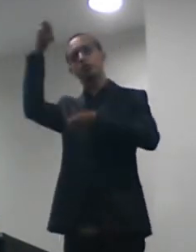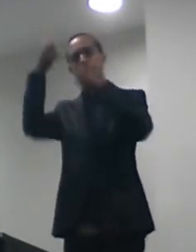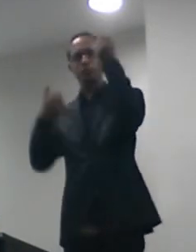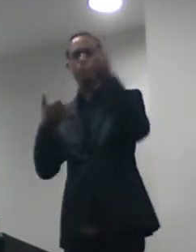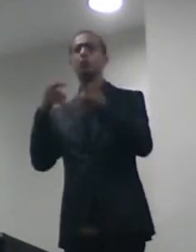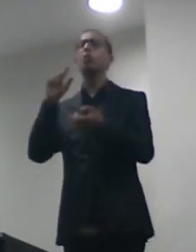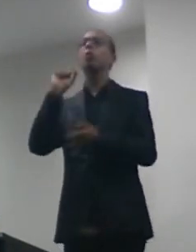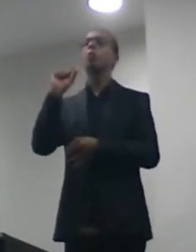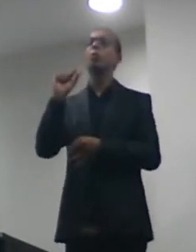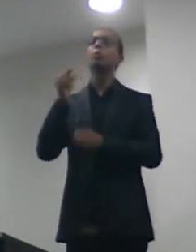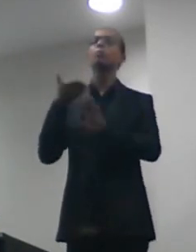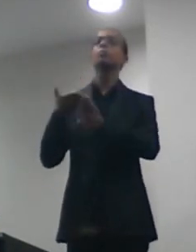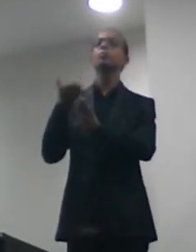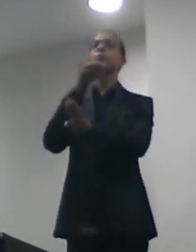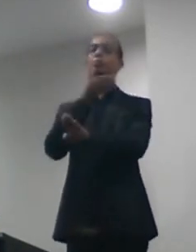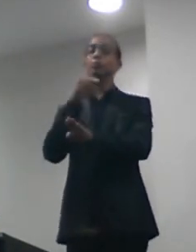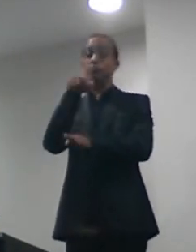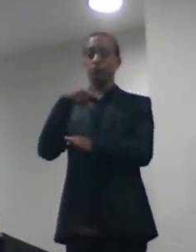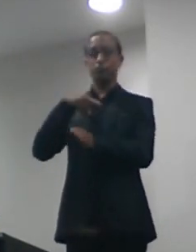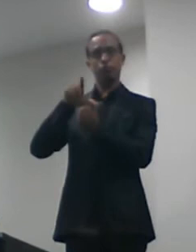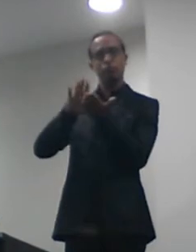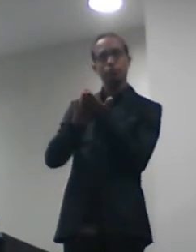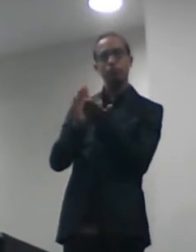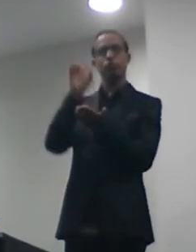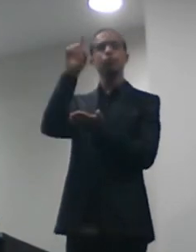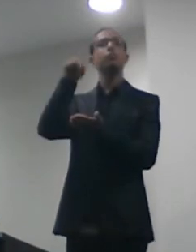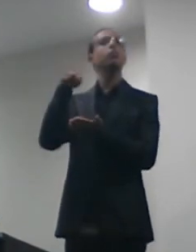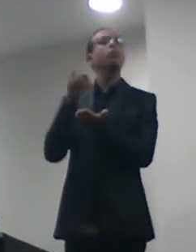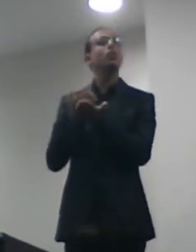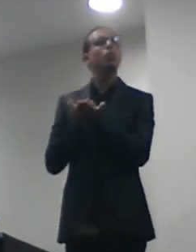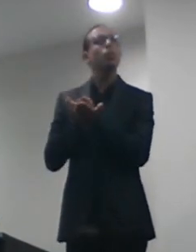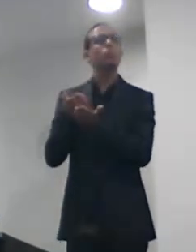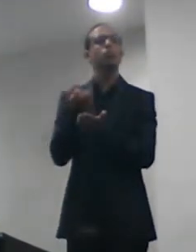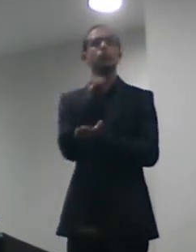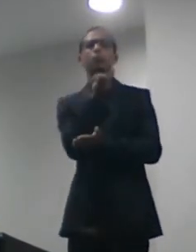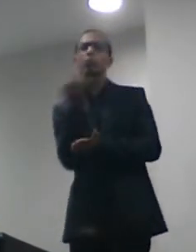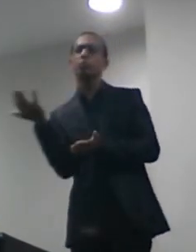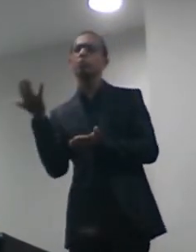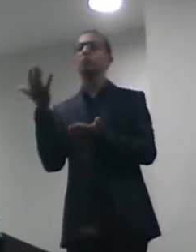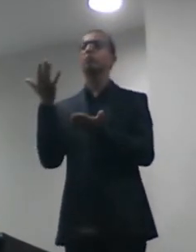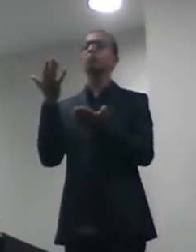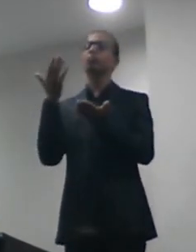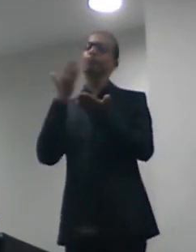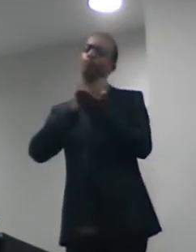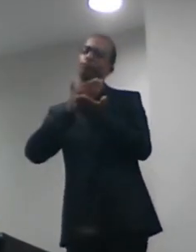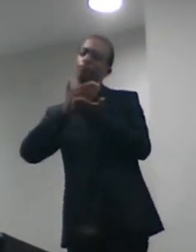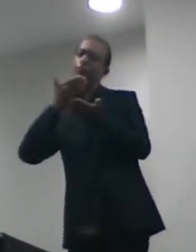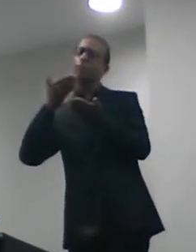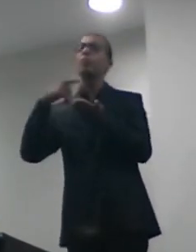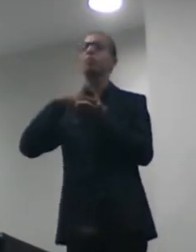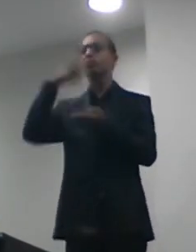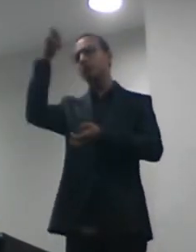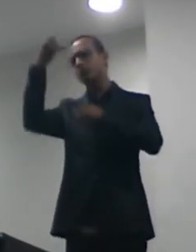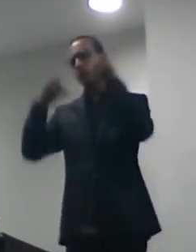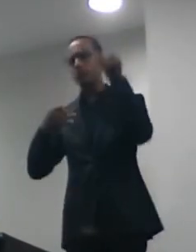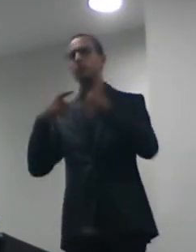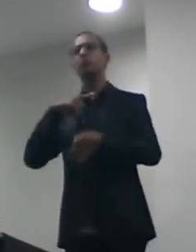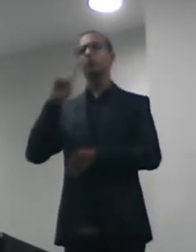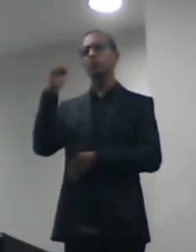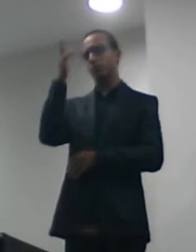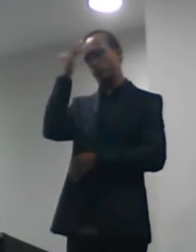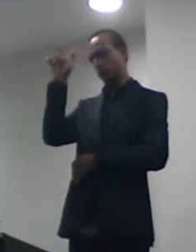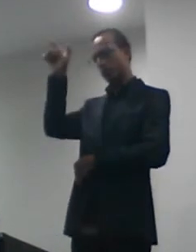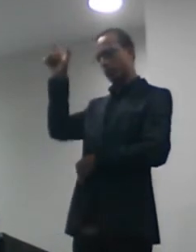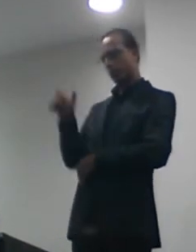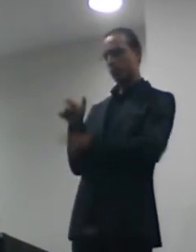sua existência por meio da própria Bíblia, que começa em alguns livros a articular, a afirmar que existia uma pessoa